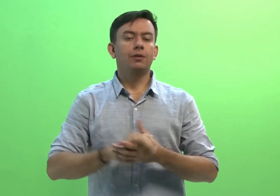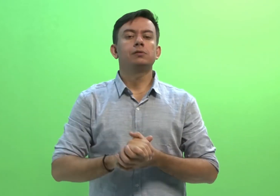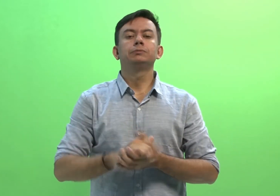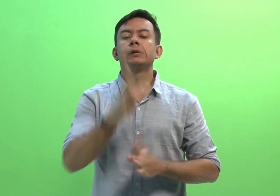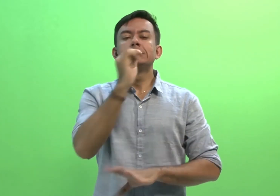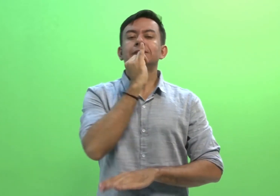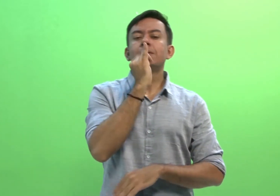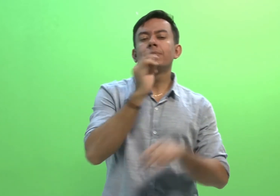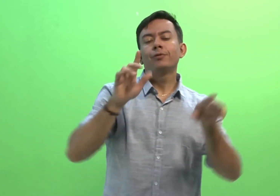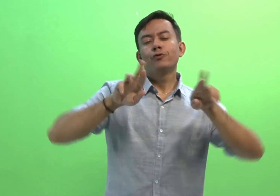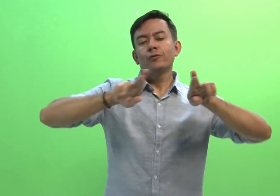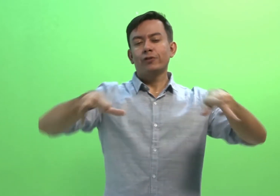Um outro exemplo.